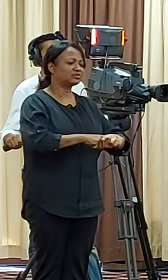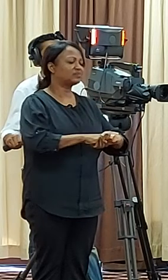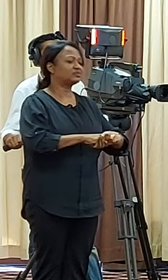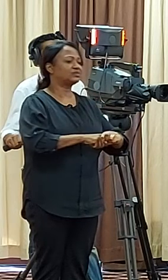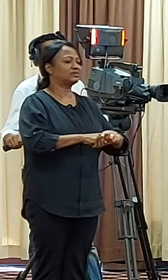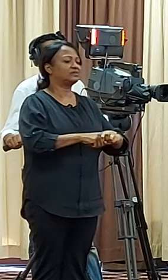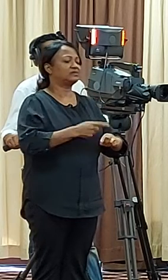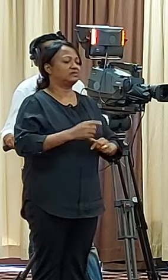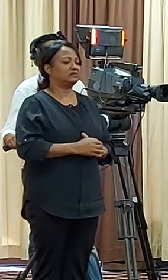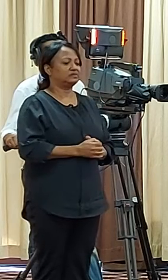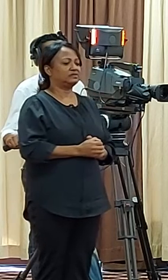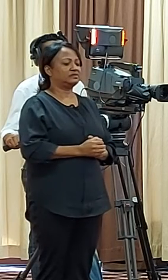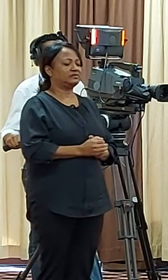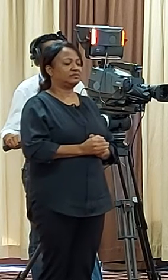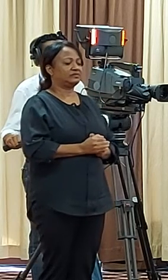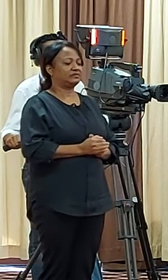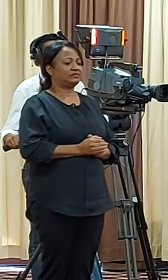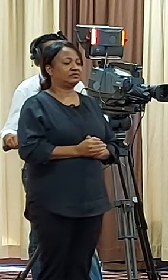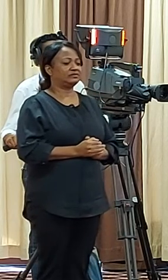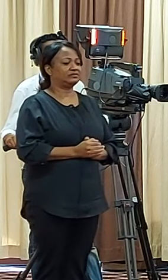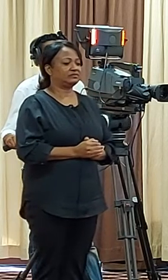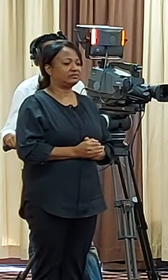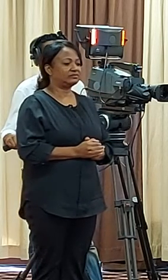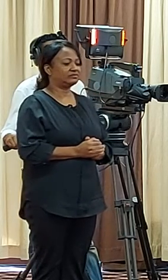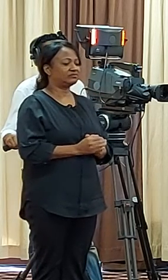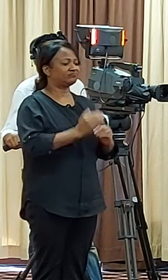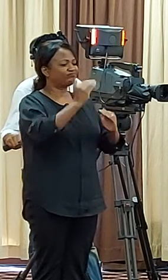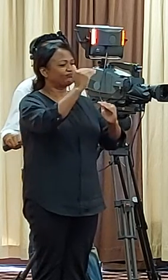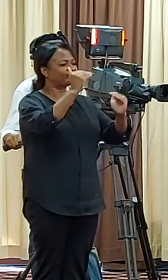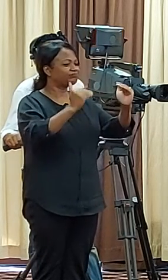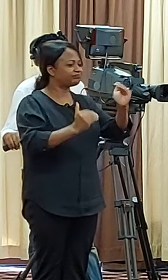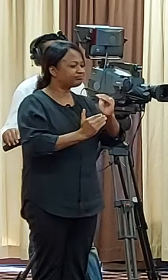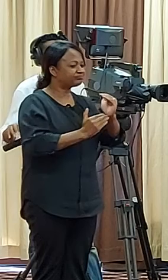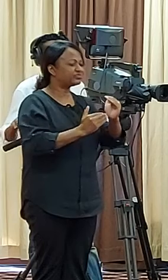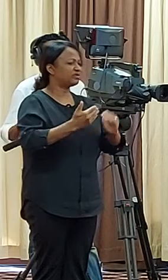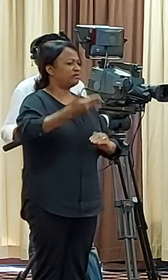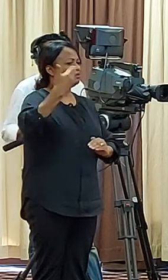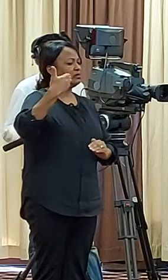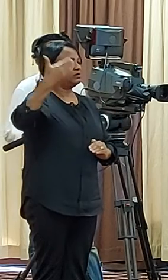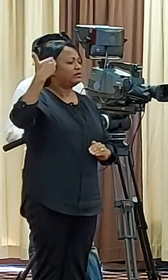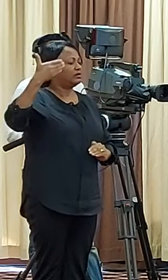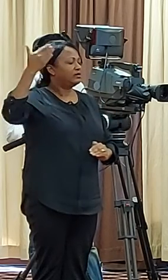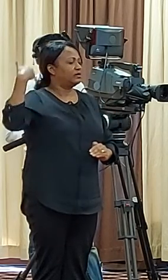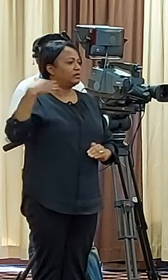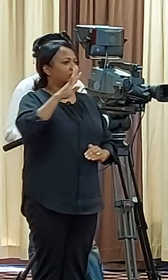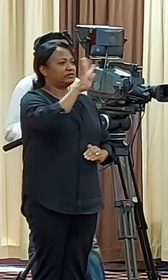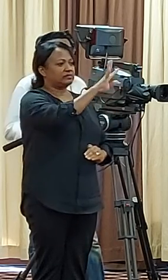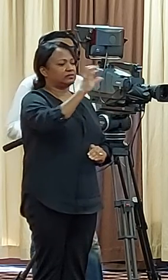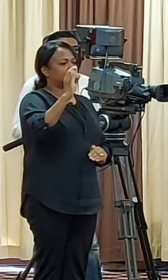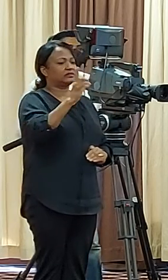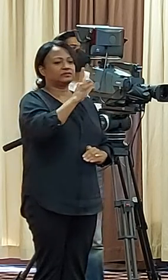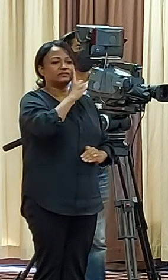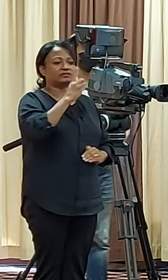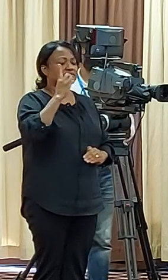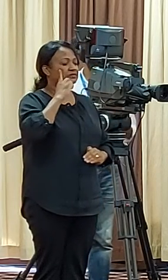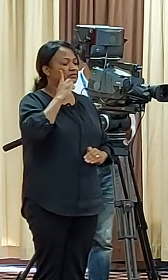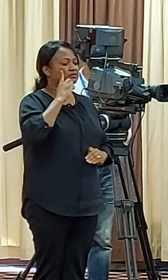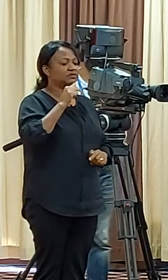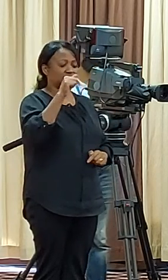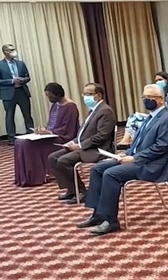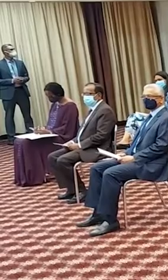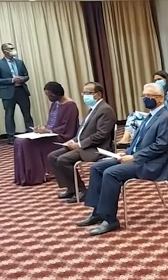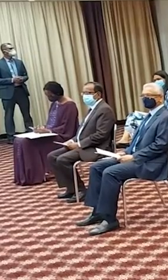problème. Et c'est une injustice, c'est une discrimination qui existait plus que 40 ans. Donc, aujourd'hui, il n'y a